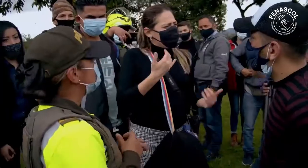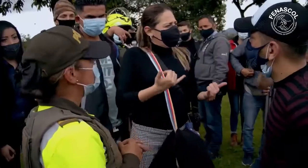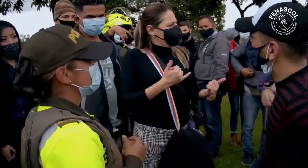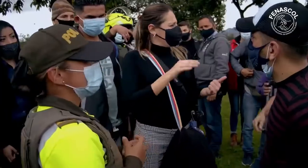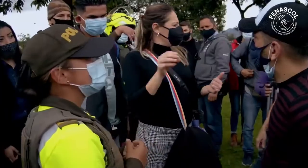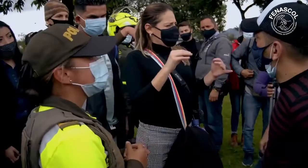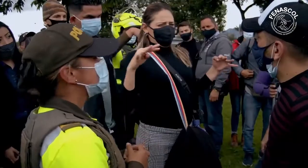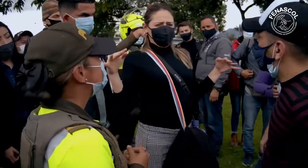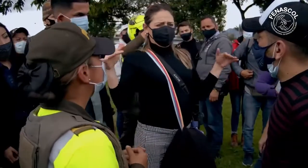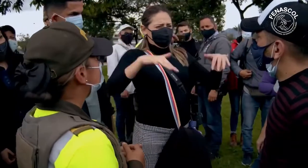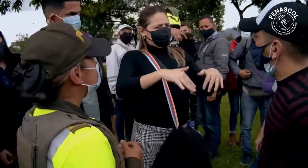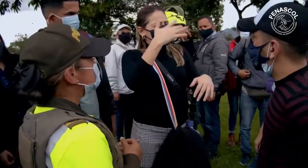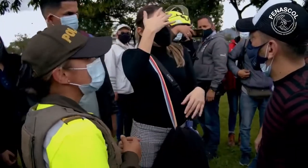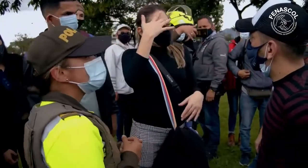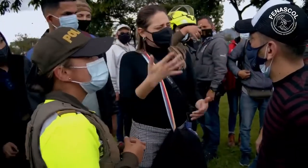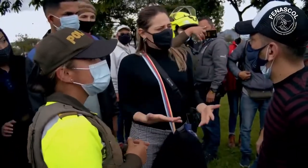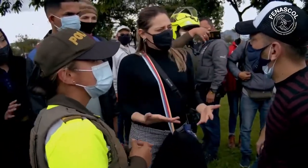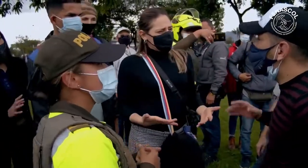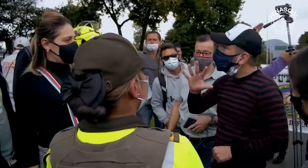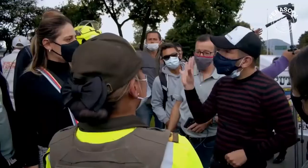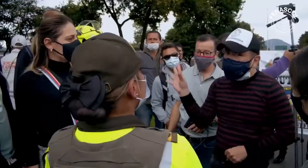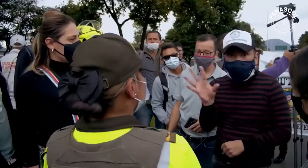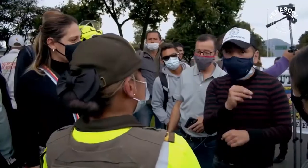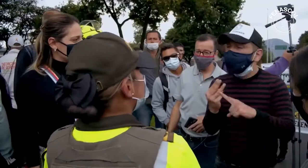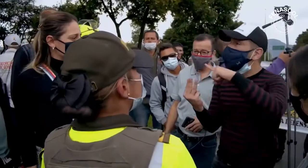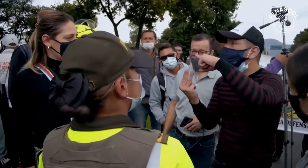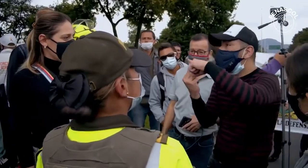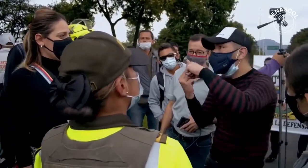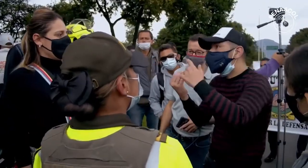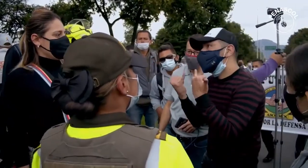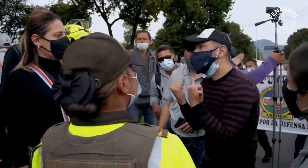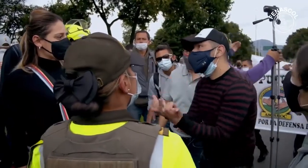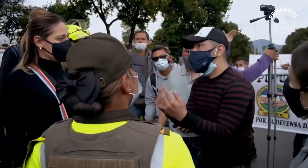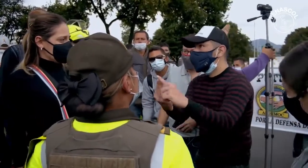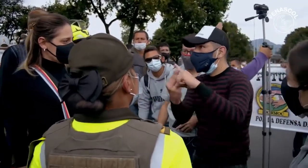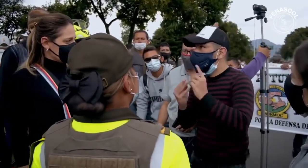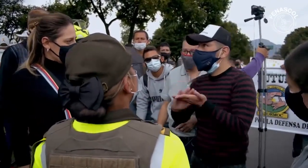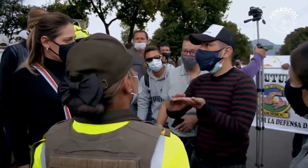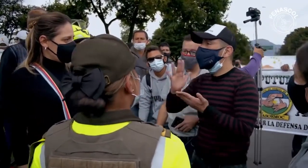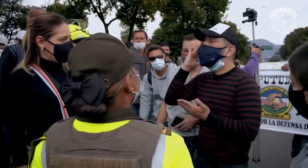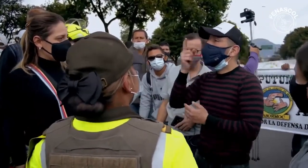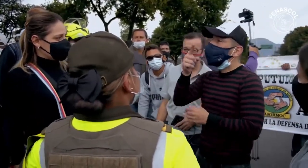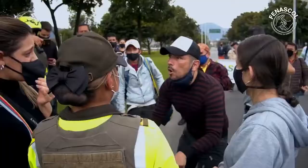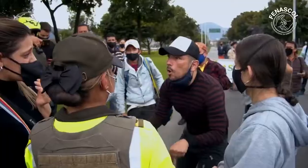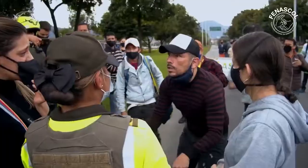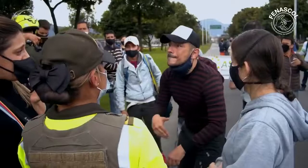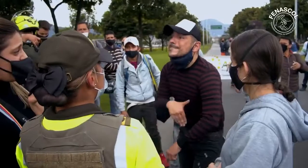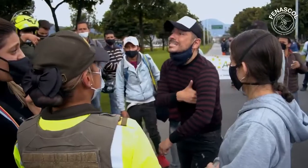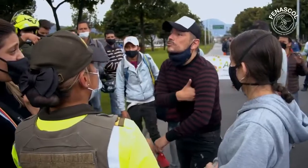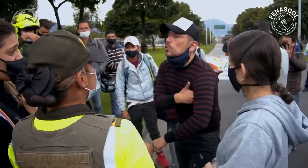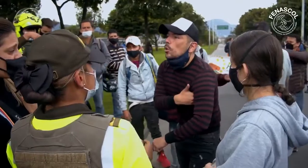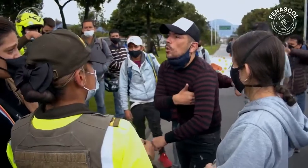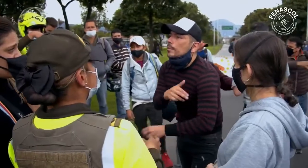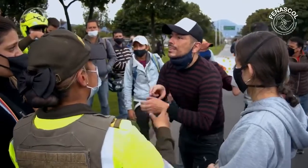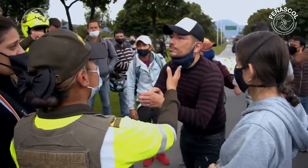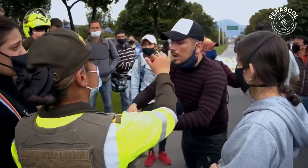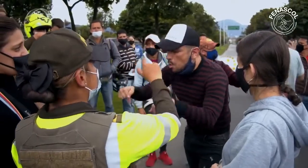¿Por qué están manifestándose hoy? Todos los que estamos aquí hoy estamos pidiendo una solución para que se nos entreguen nuestras licencias. Necesito el